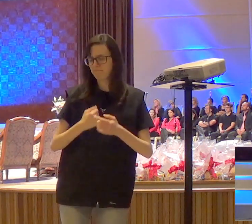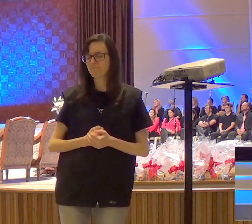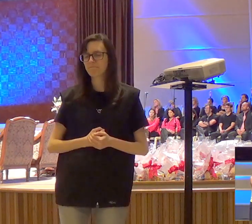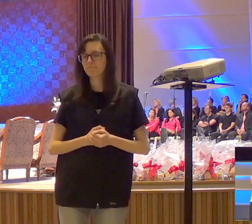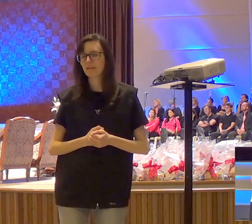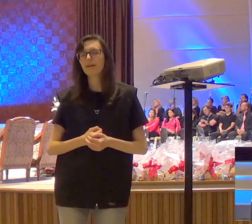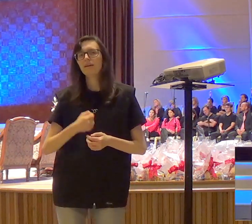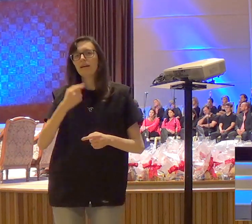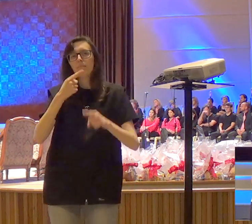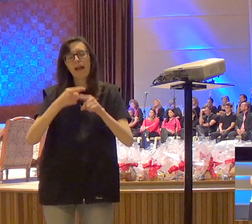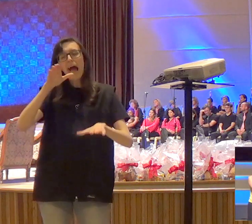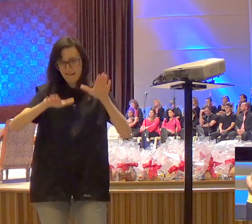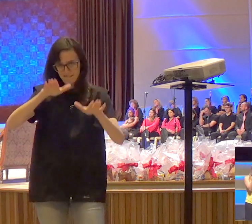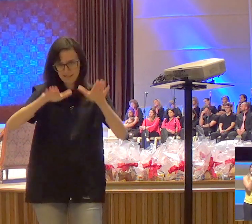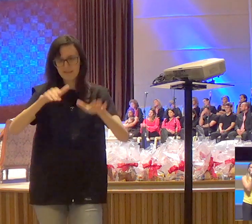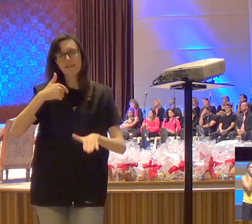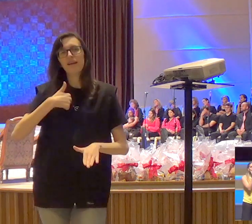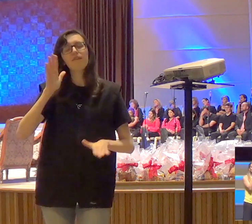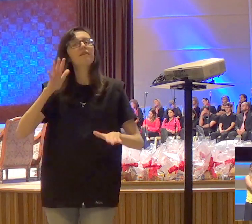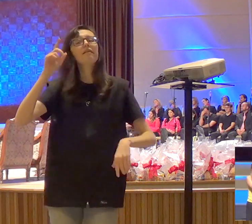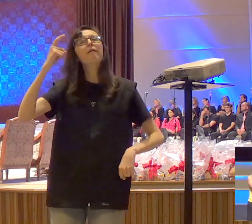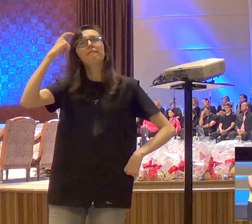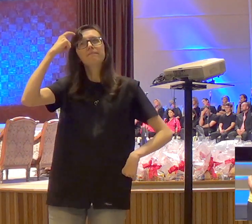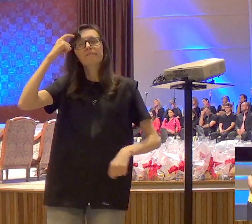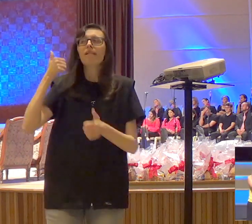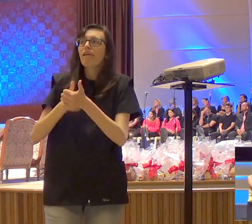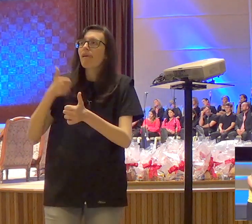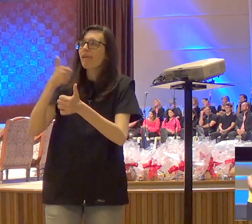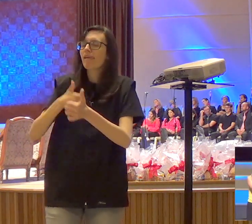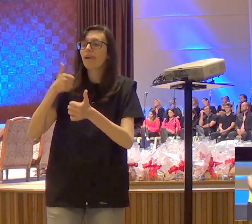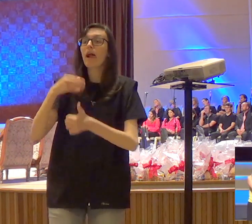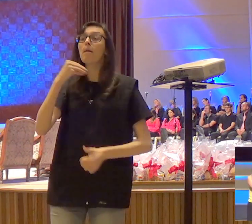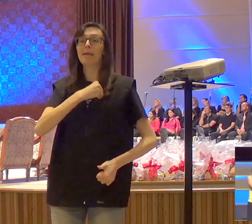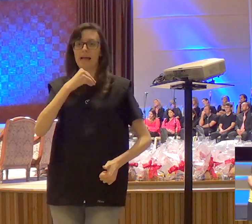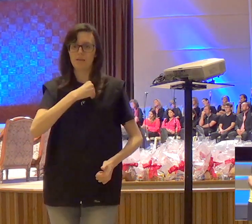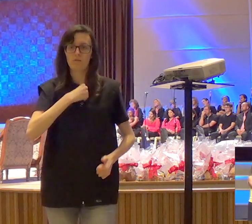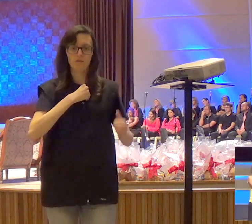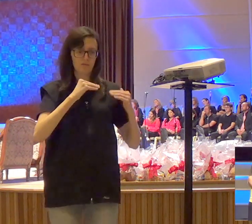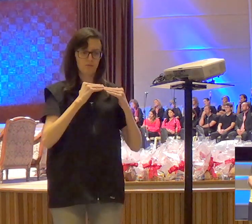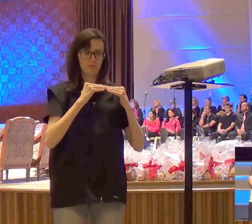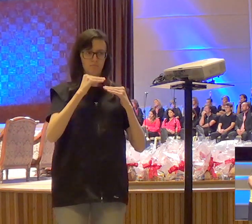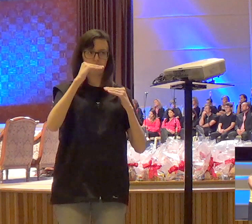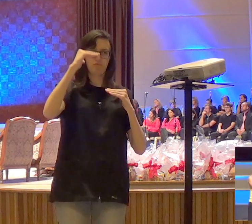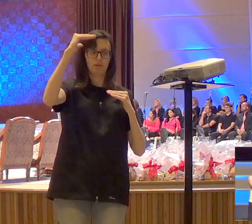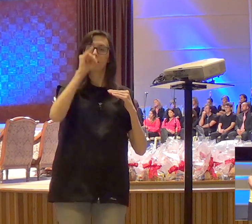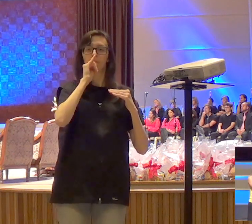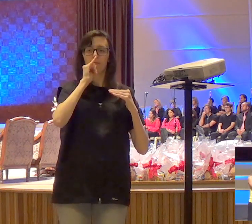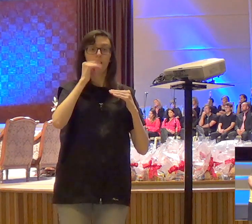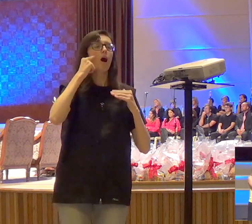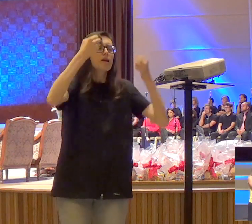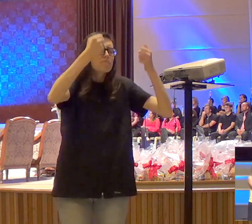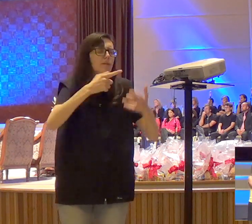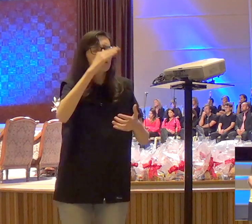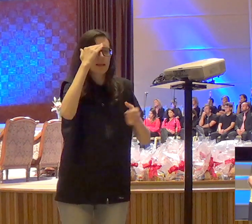sins. Às vezes eu gosto de pensar sobre uma escala de pecados. So I'm going to show you this now. Eu vou te mostrar o que eu